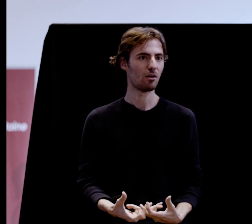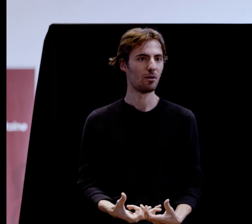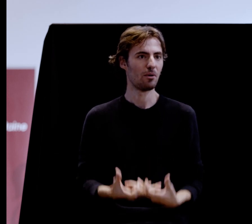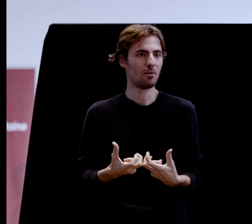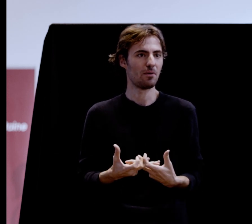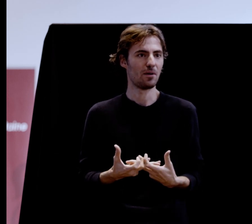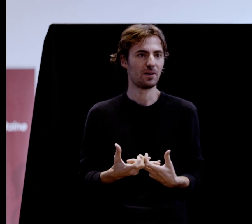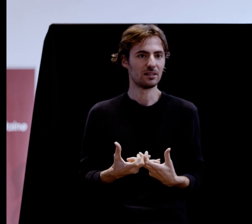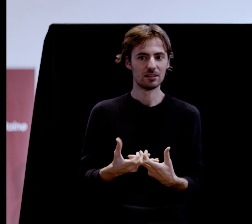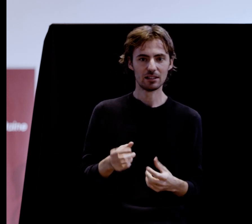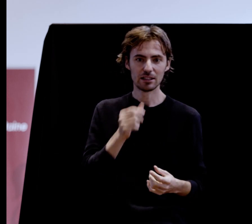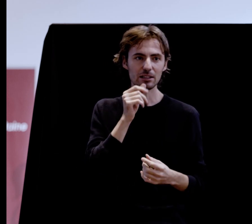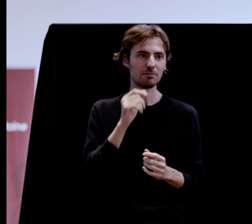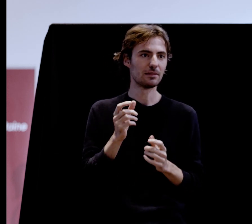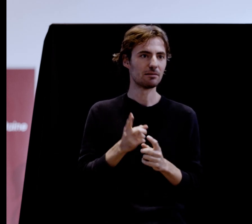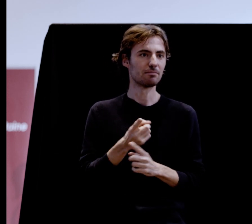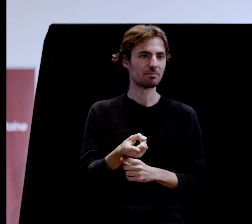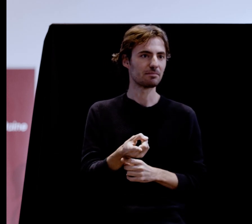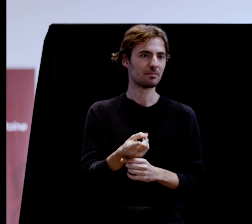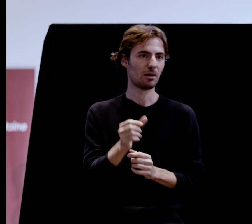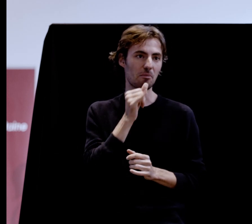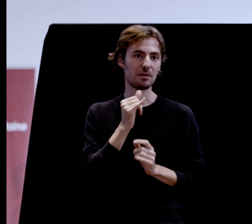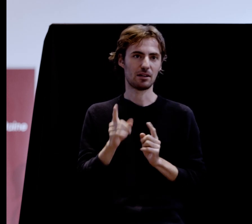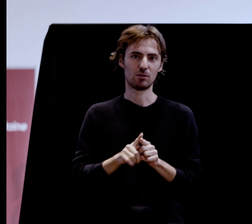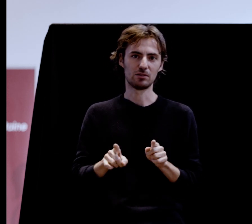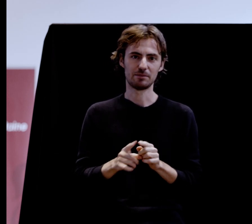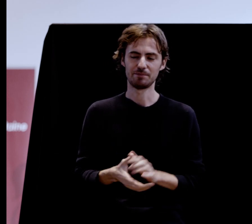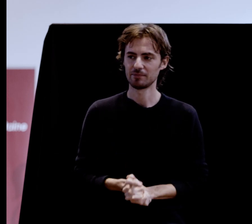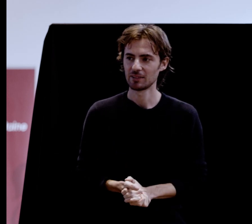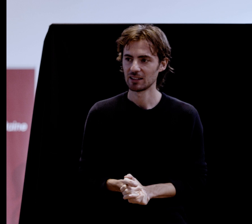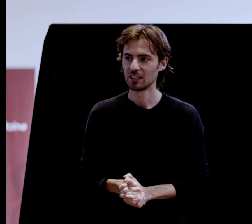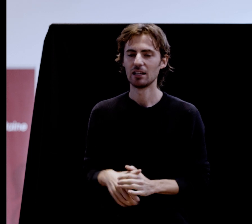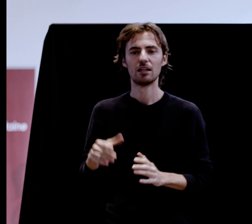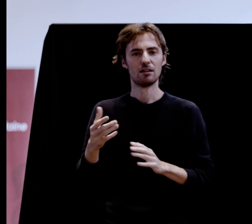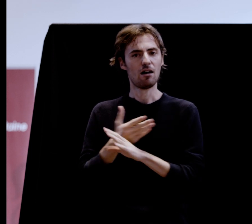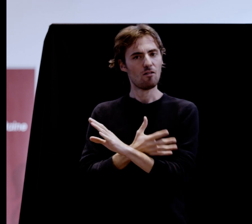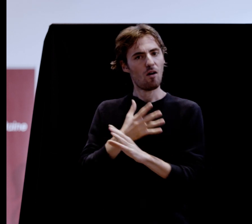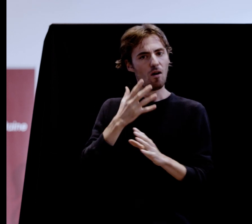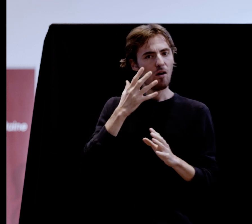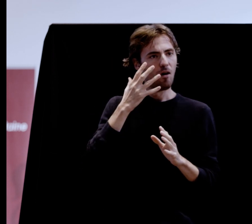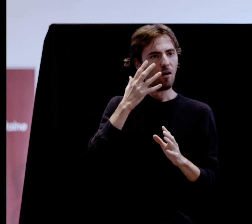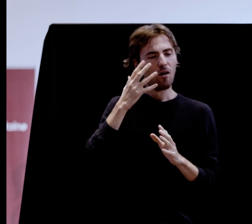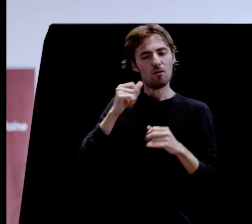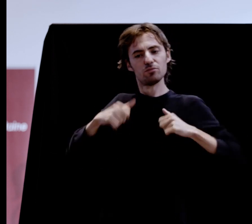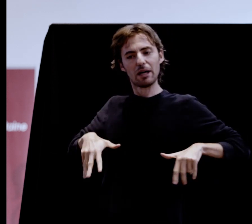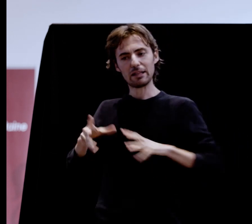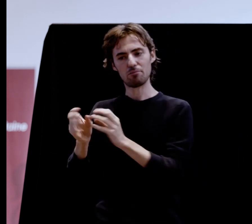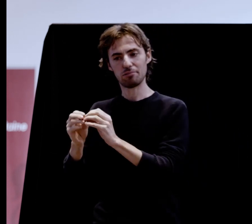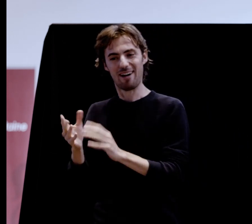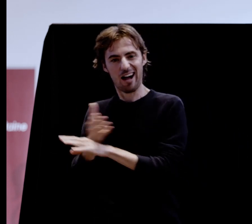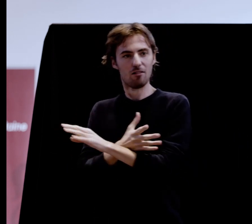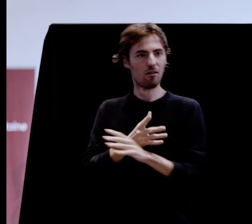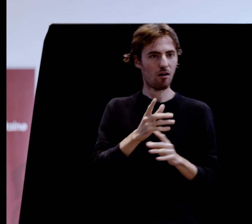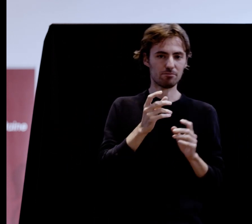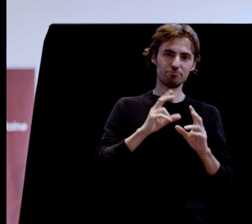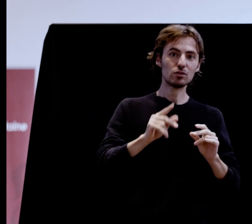non palpés, et une petite verge. Mais avant de vous parler des troubles de la puberté, je vais vous parler de la puberté normale chez la